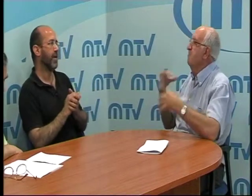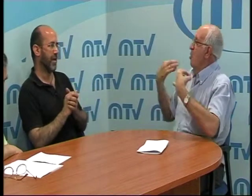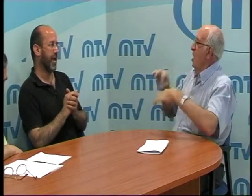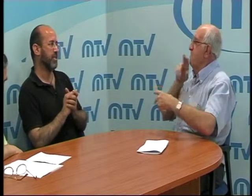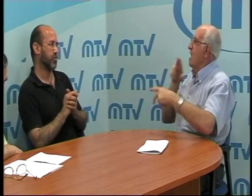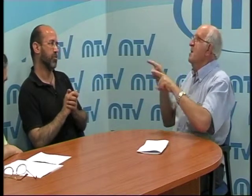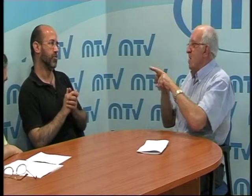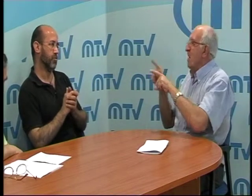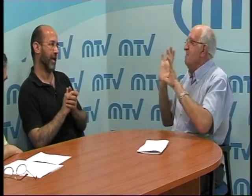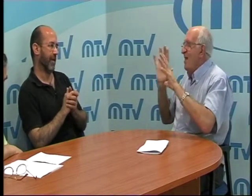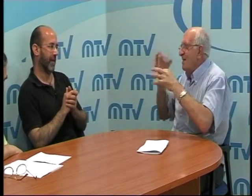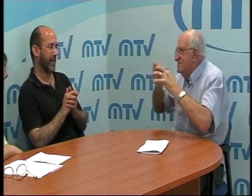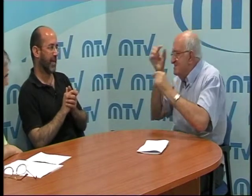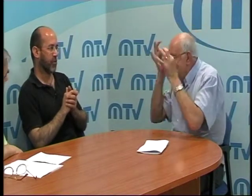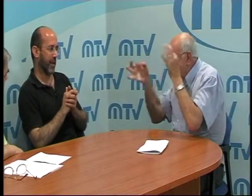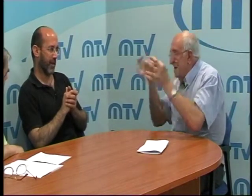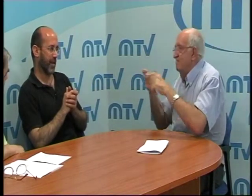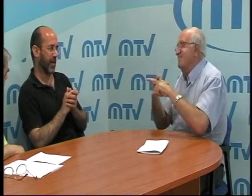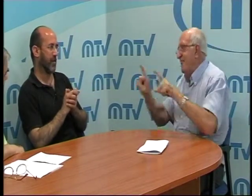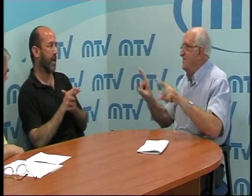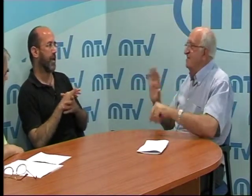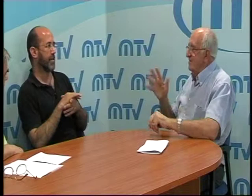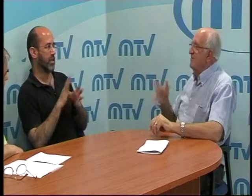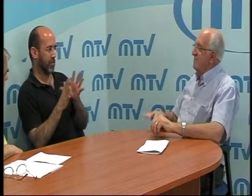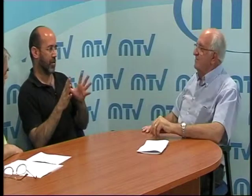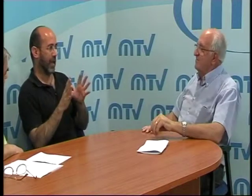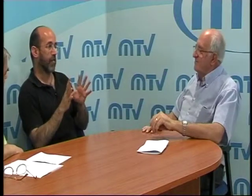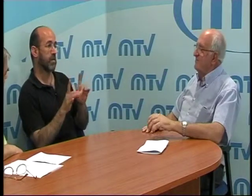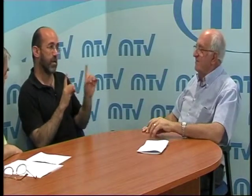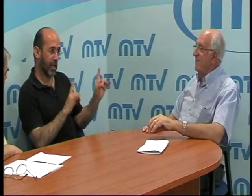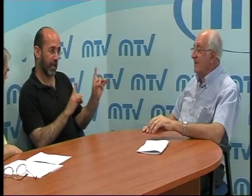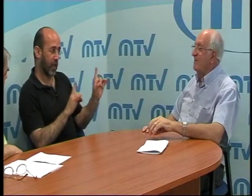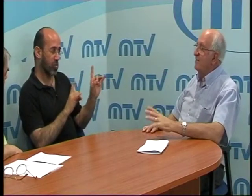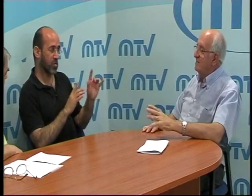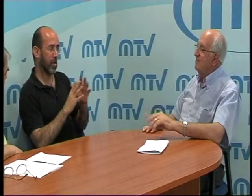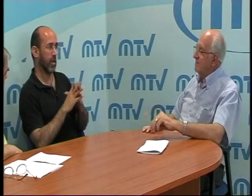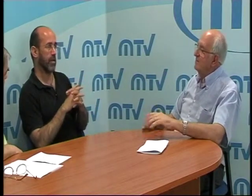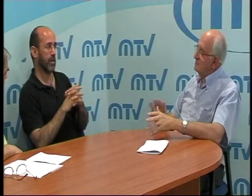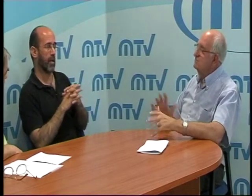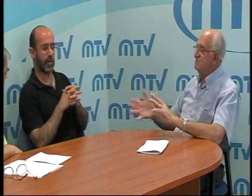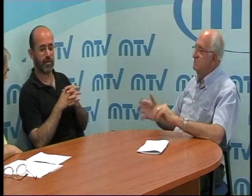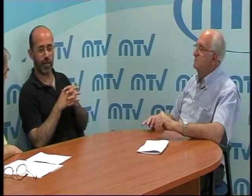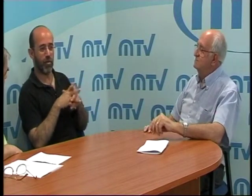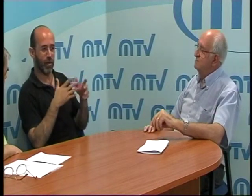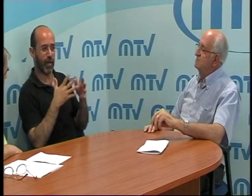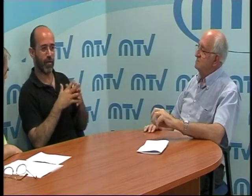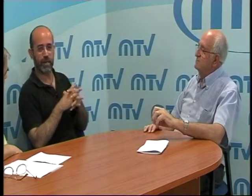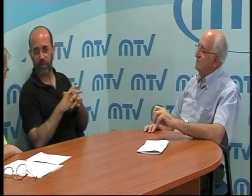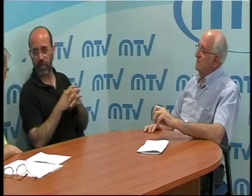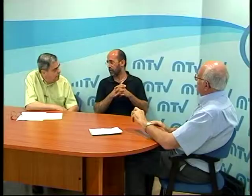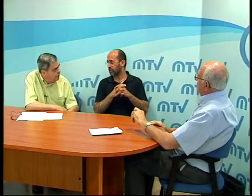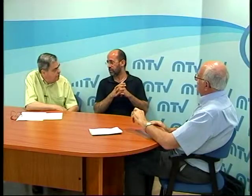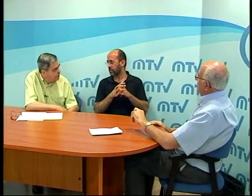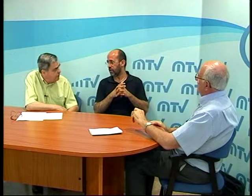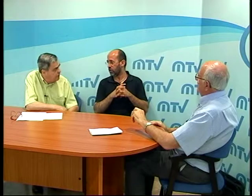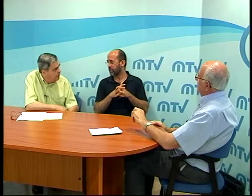México y hay su variedad, hay sus variedades, ¿no? Tanto en la lengua de signos que incluso en castellano, lo que es en oral